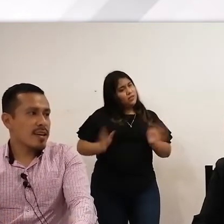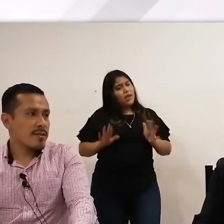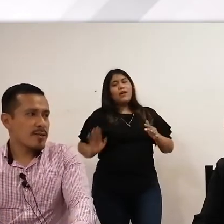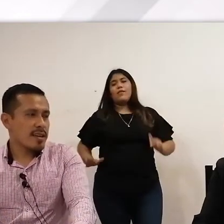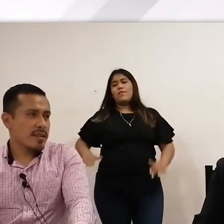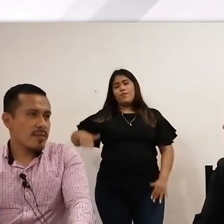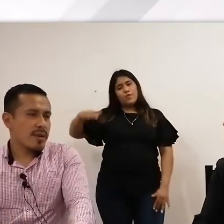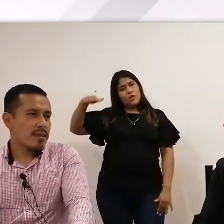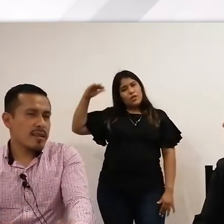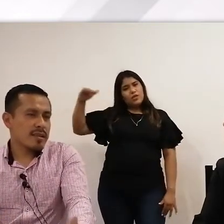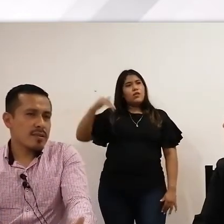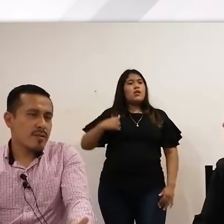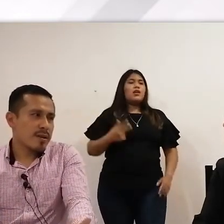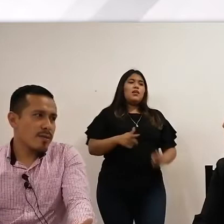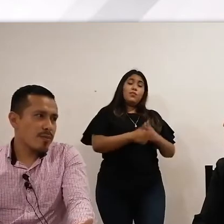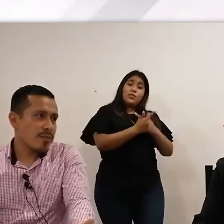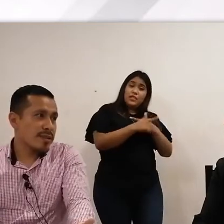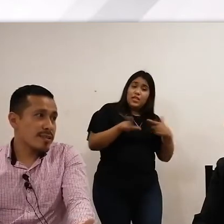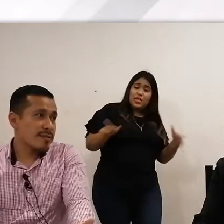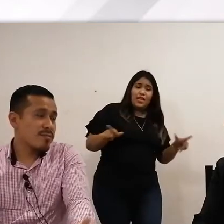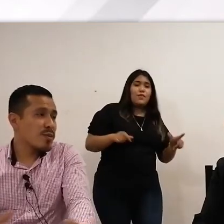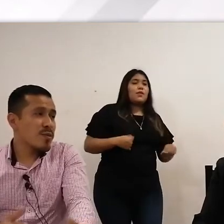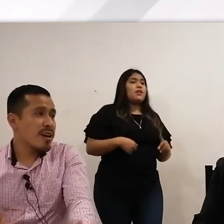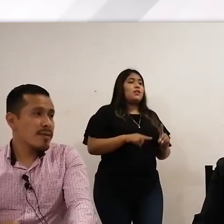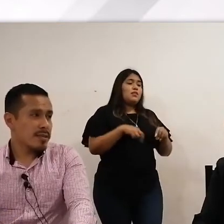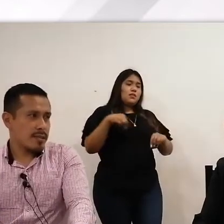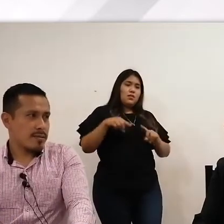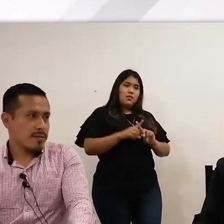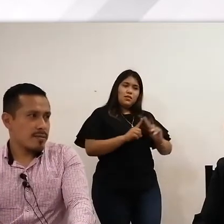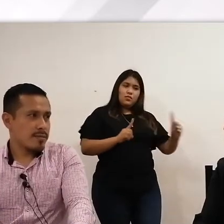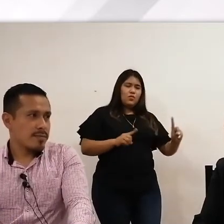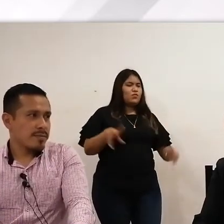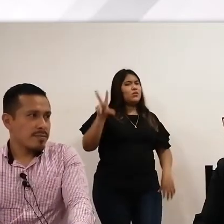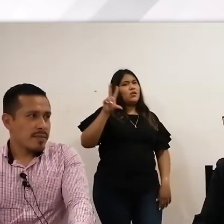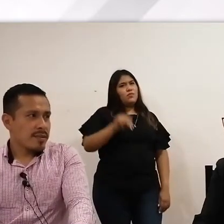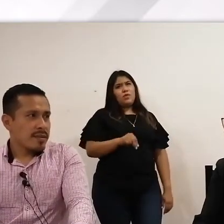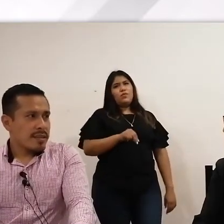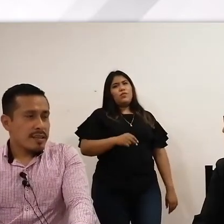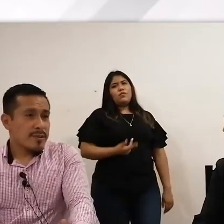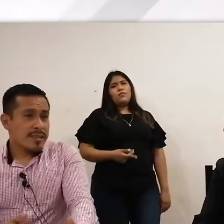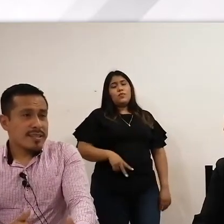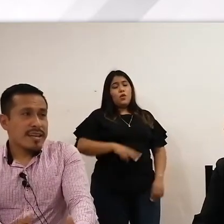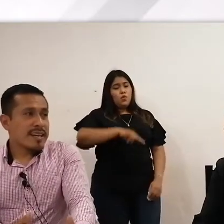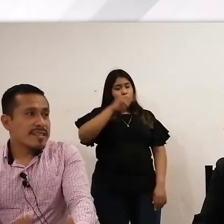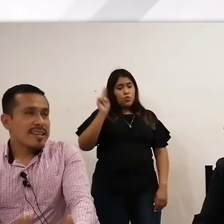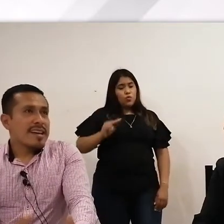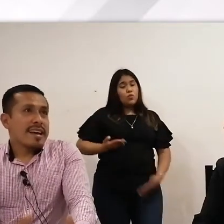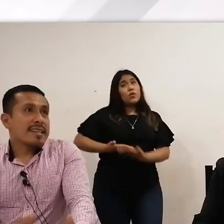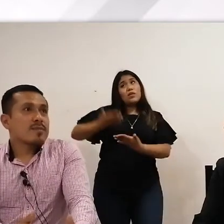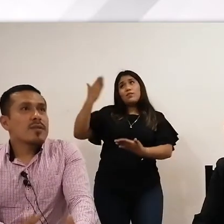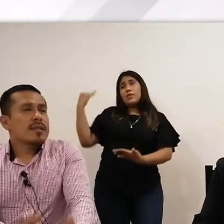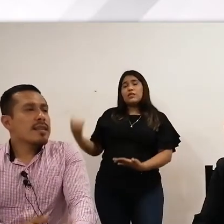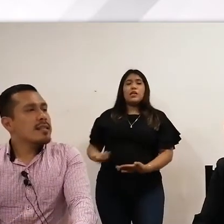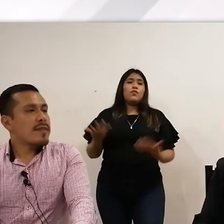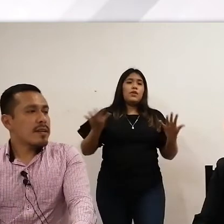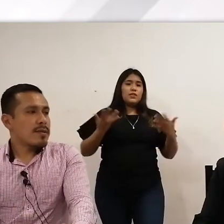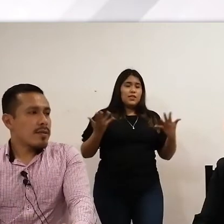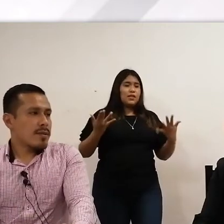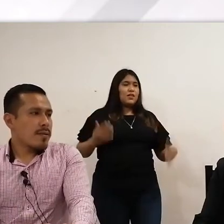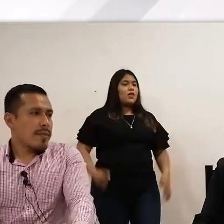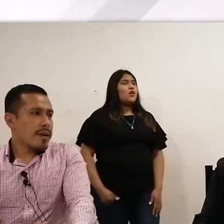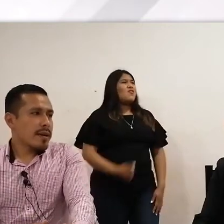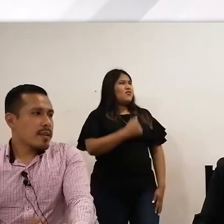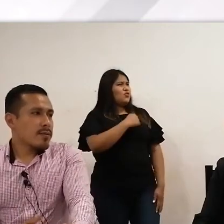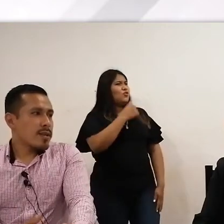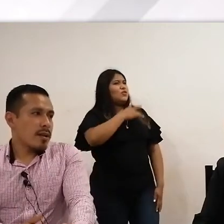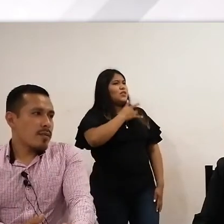queremos que ellos sean independientes cuando pues nunca lo han sido, ¿no? Entonces sí es muy